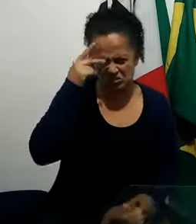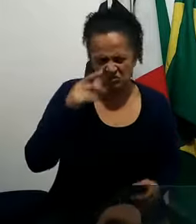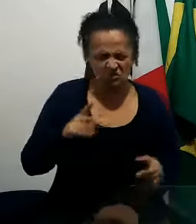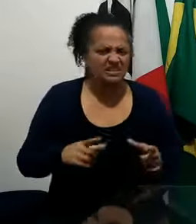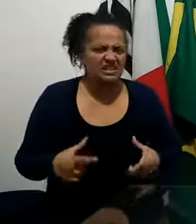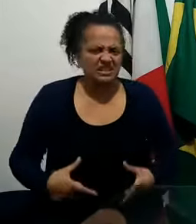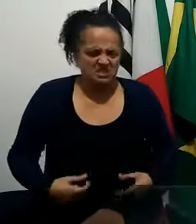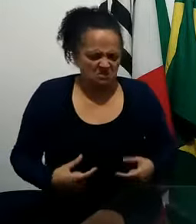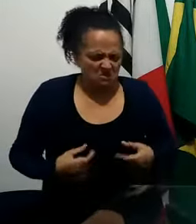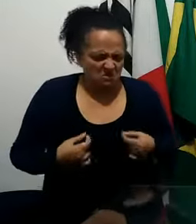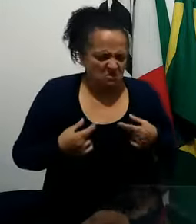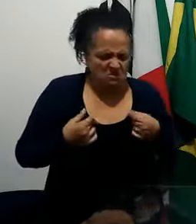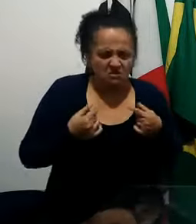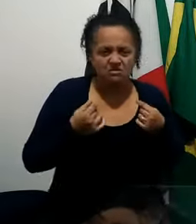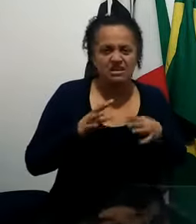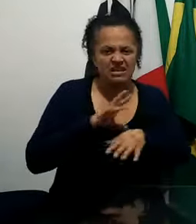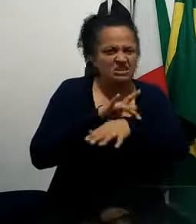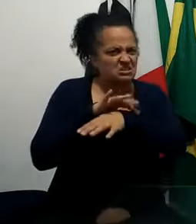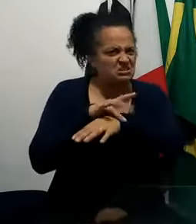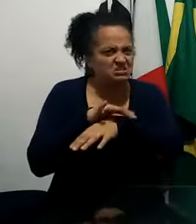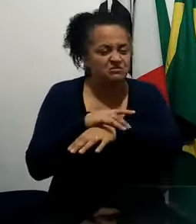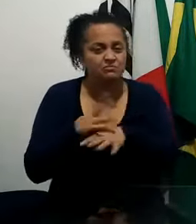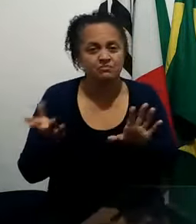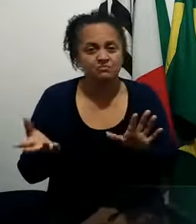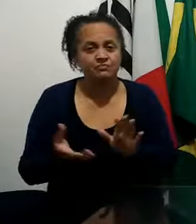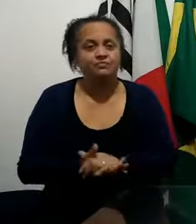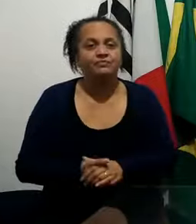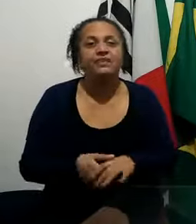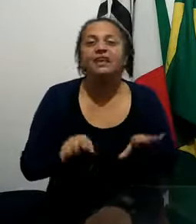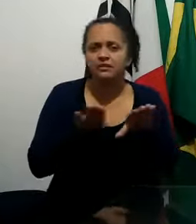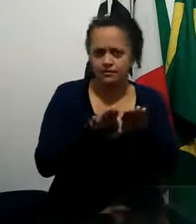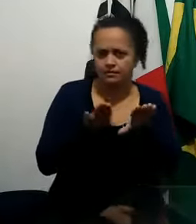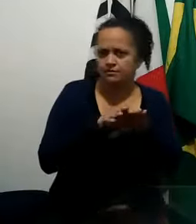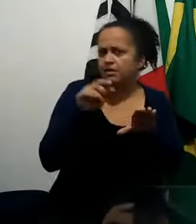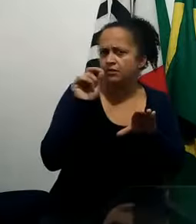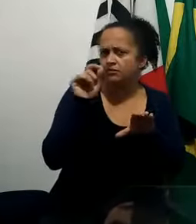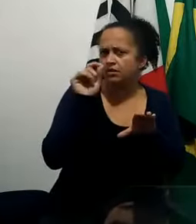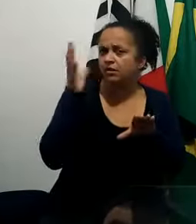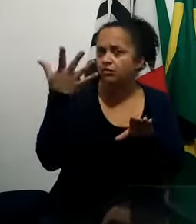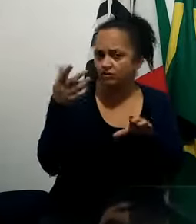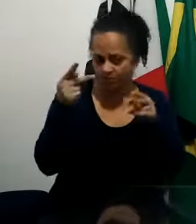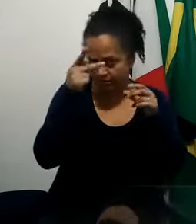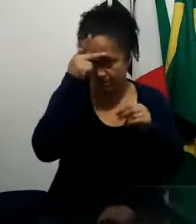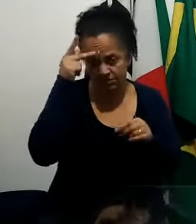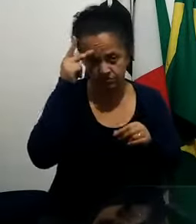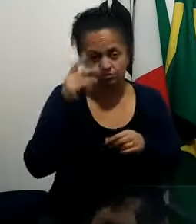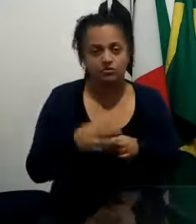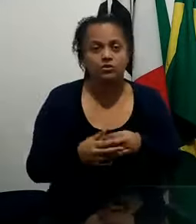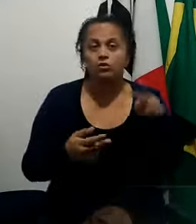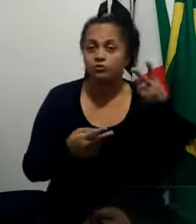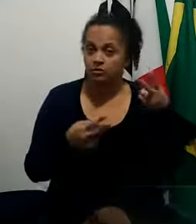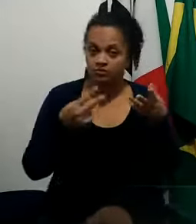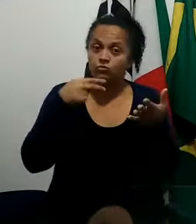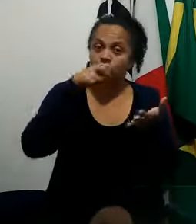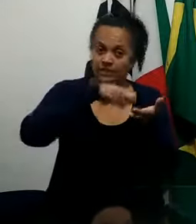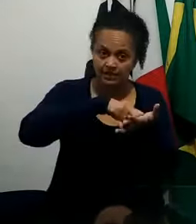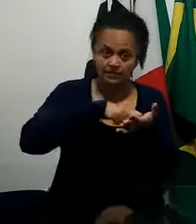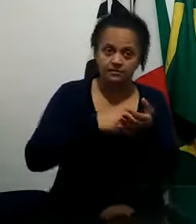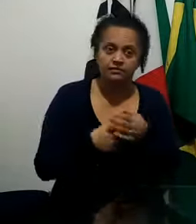terríveis. Vem então a segunda taça, Apocalipse 16, 3. Uma